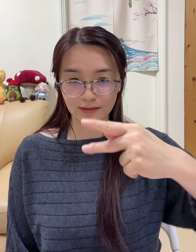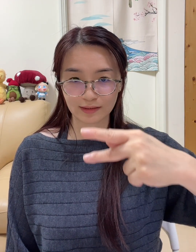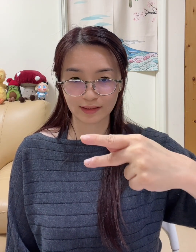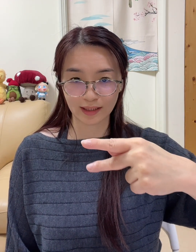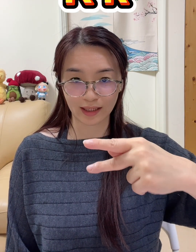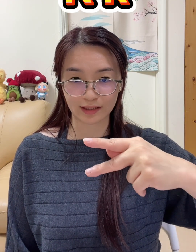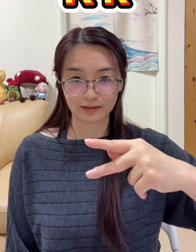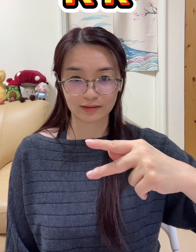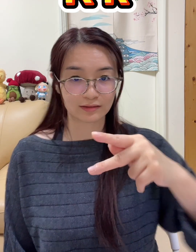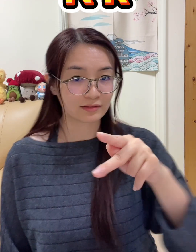K